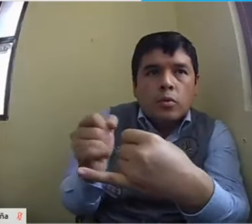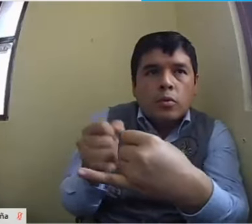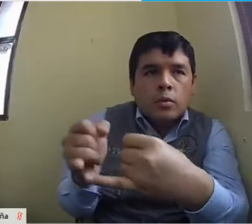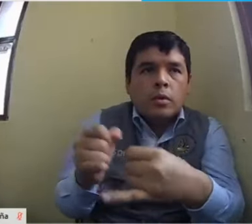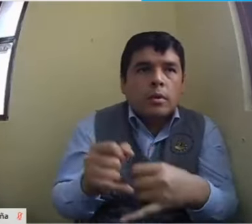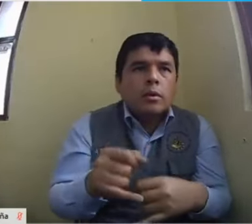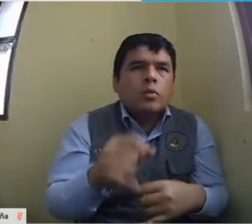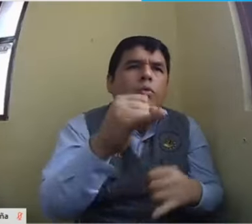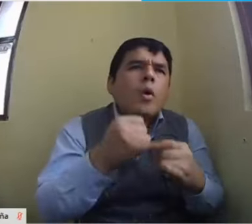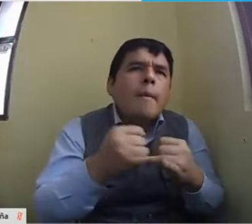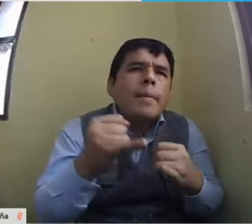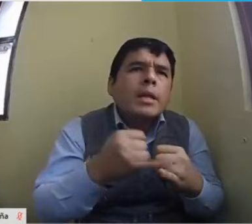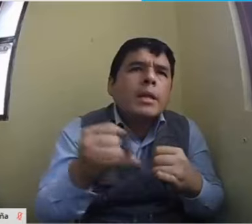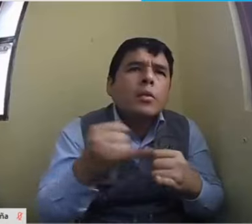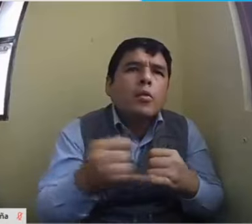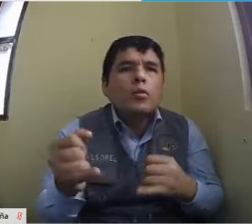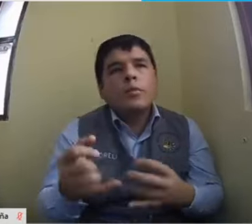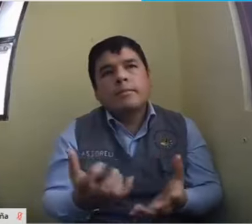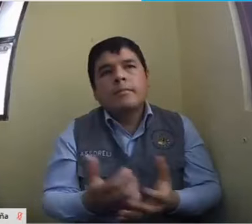Otro meñique, ¿no? Exacto. Tu apellido,